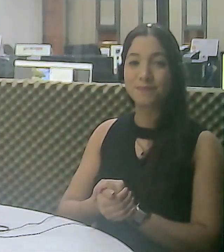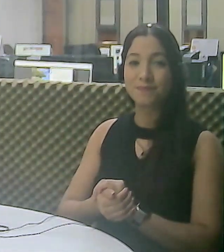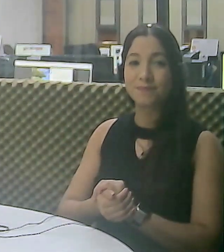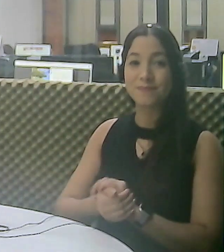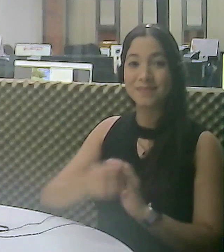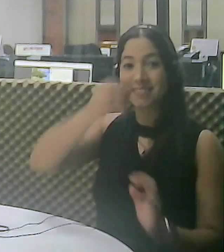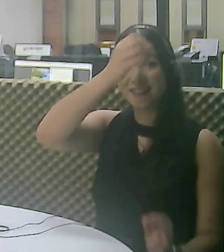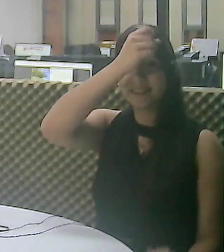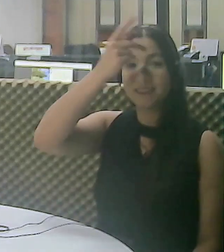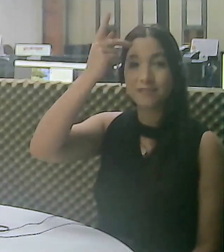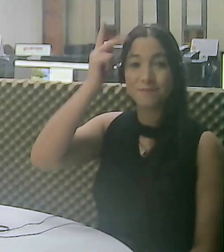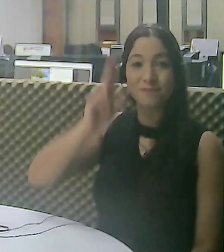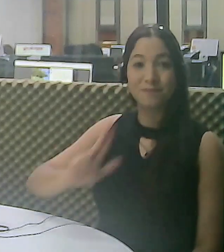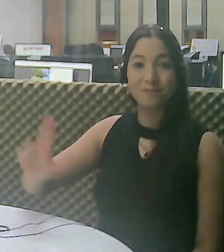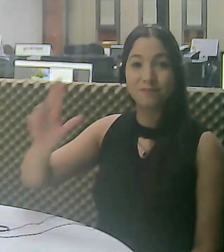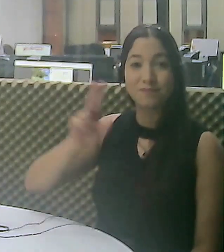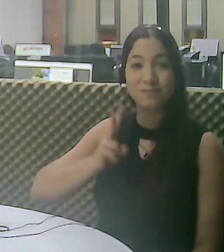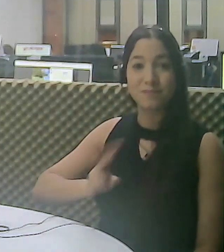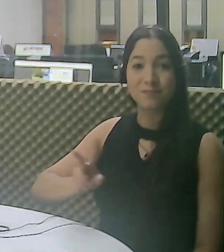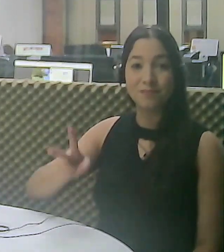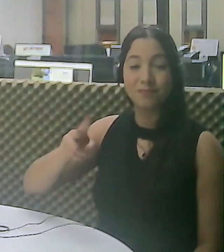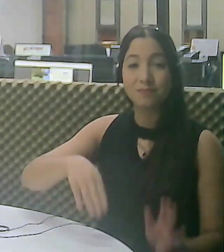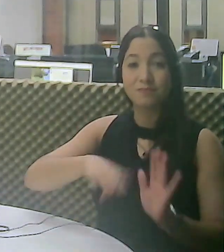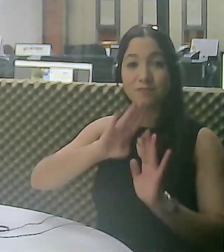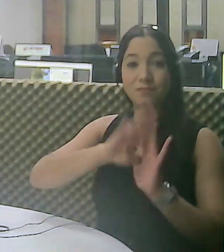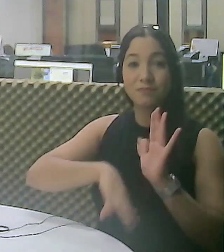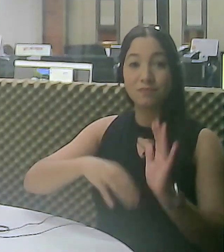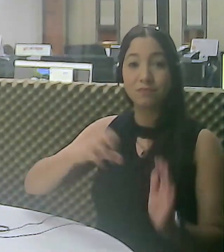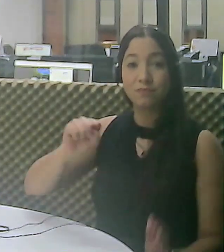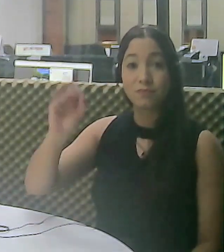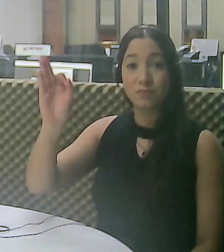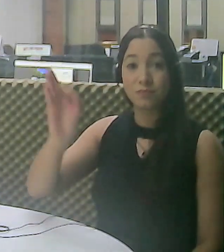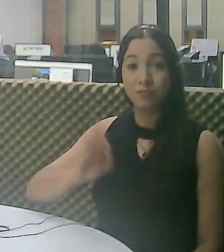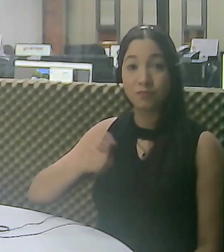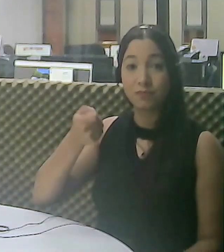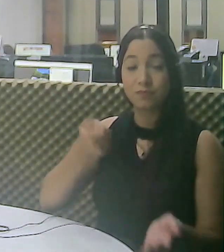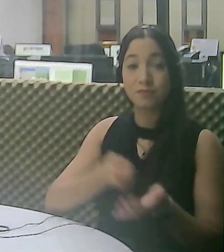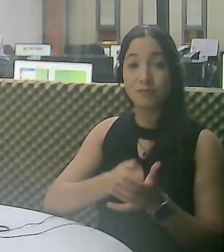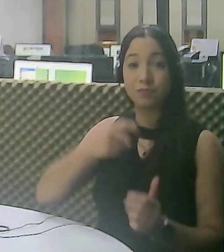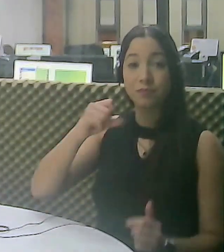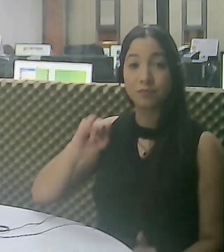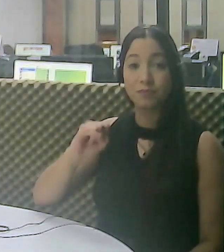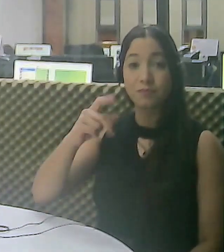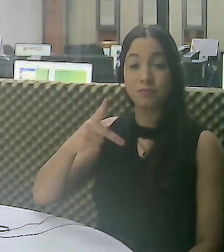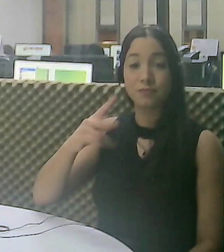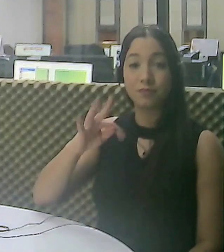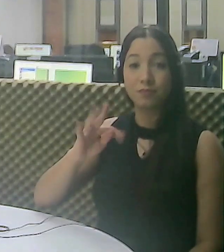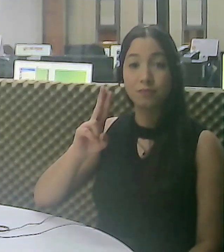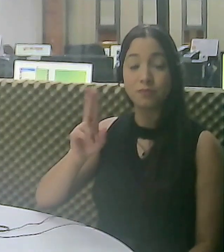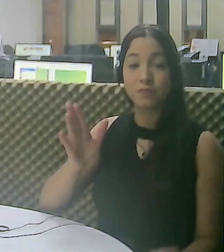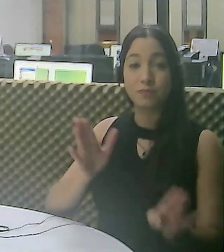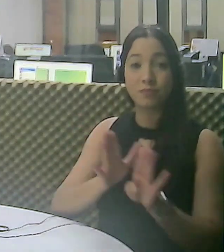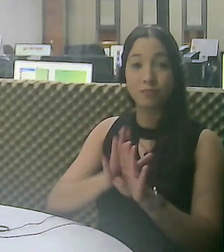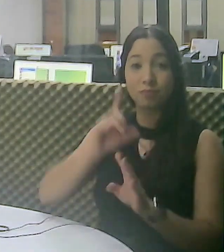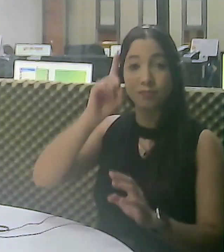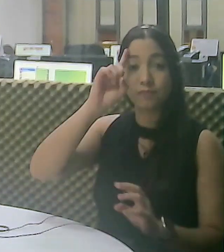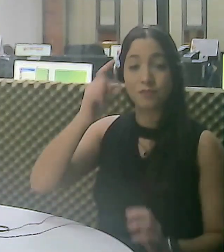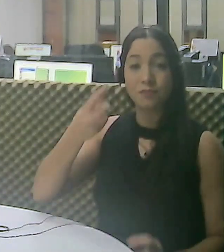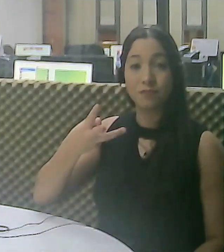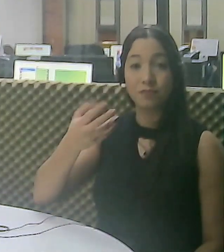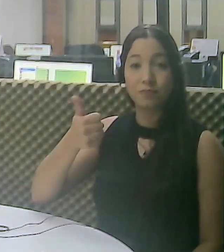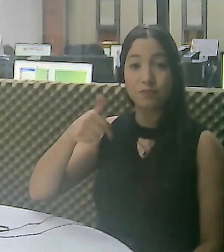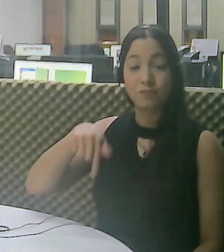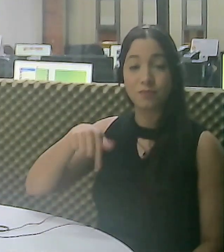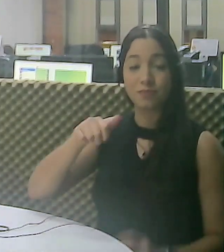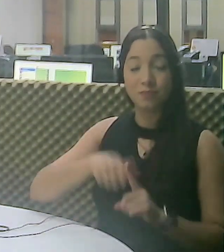A Prefeitura de Uberlândia continua dando desconto de 8% para quem pagar o IPTU à vista até o dia 31 deste mês. Já